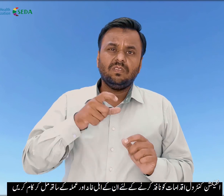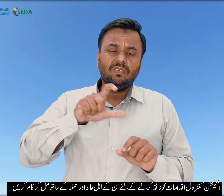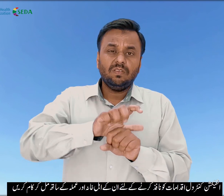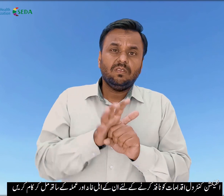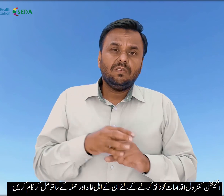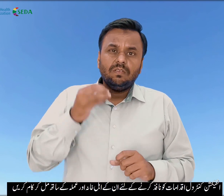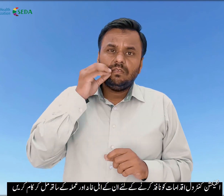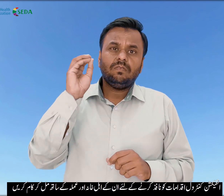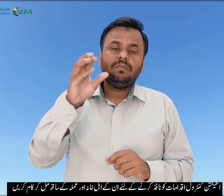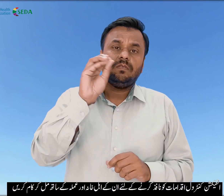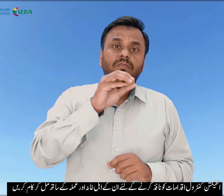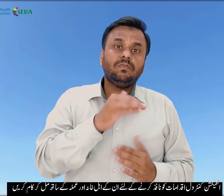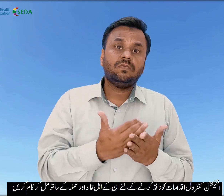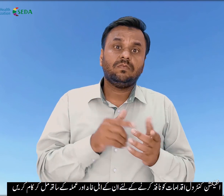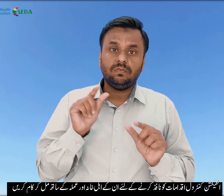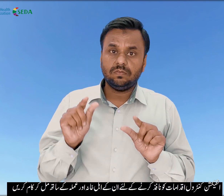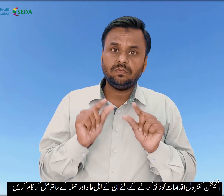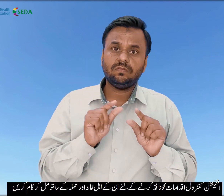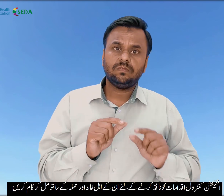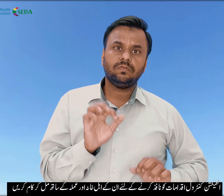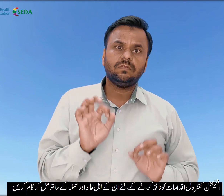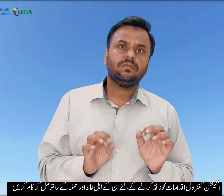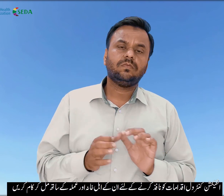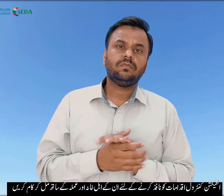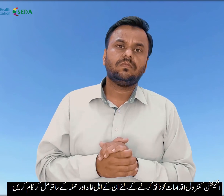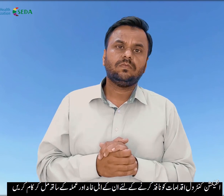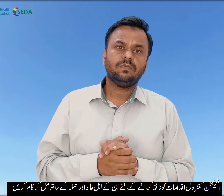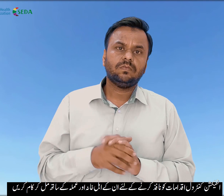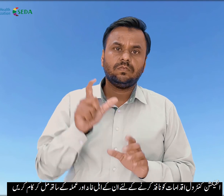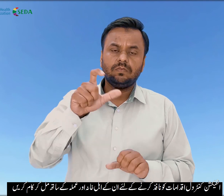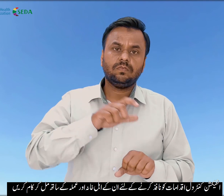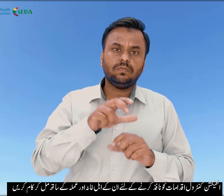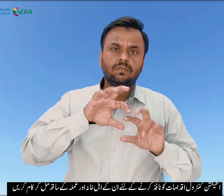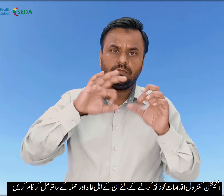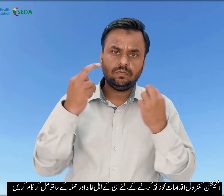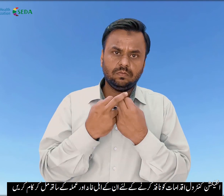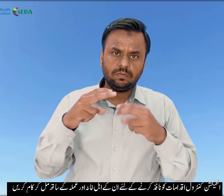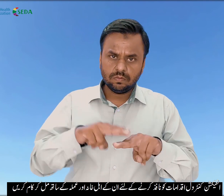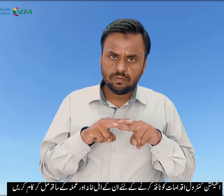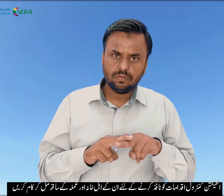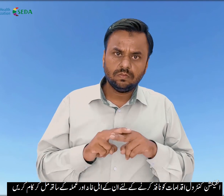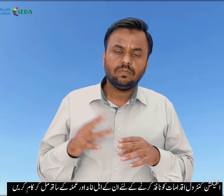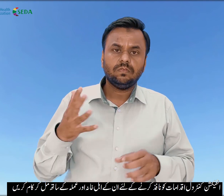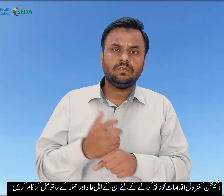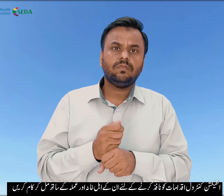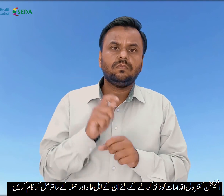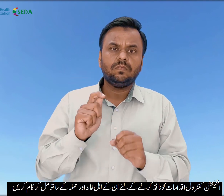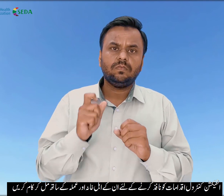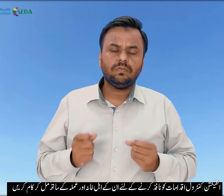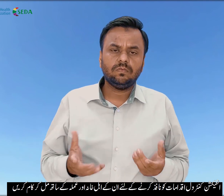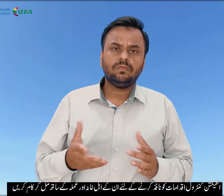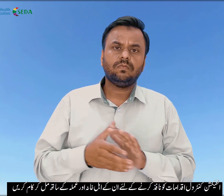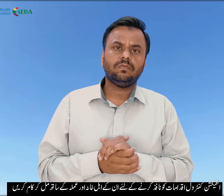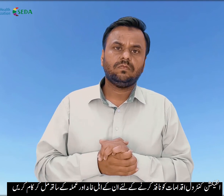انفیکشن کنٹرول اقدامات کو نافذ کرنے کے لیے ان کے اہل خانہ اور عملے کے ساتھ مل کر کام